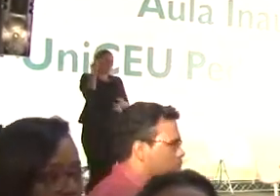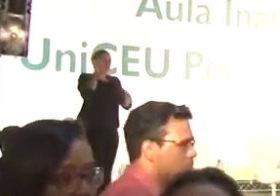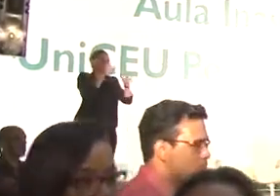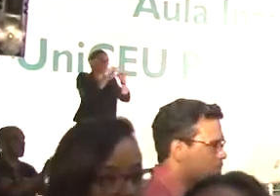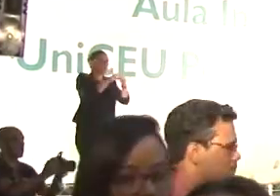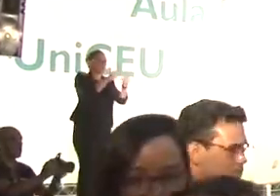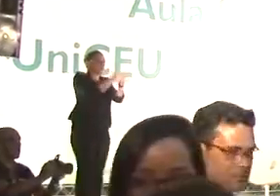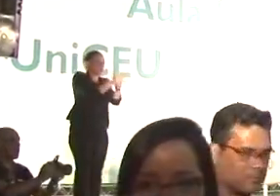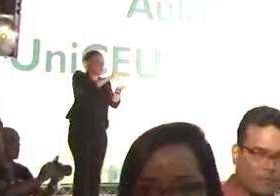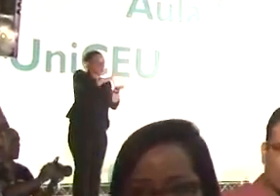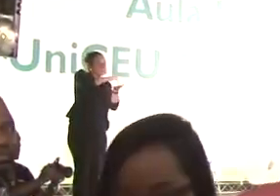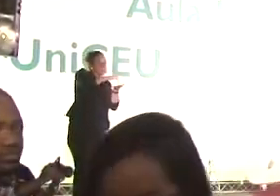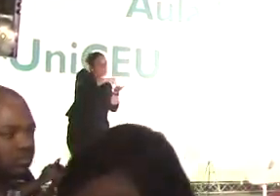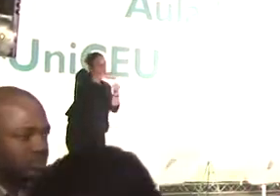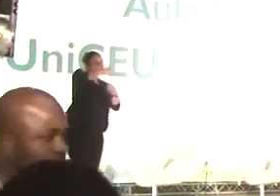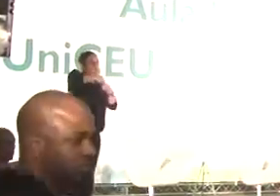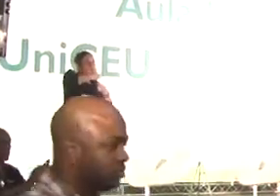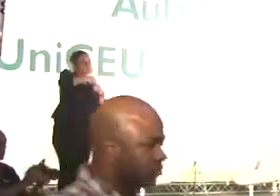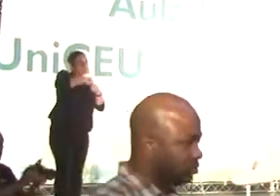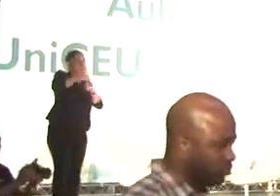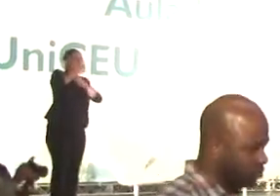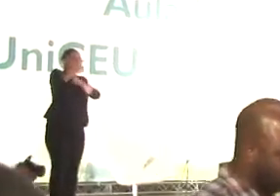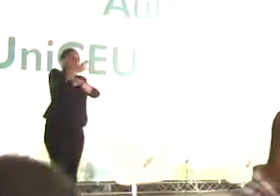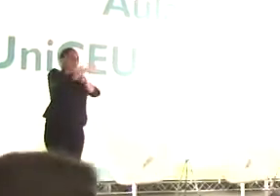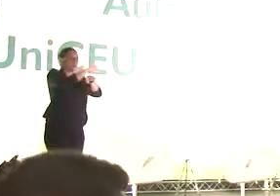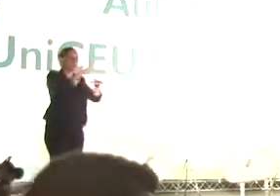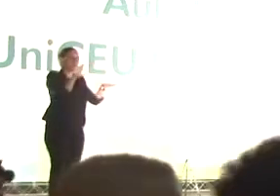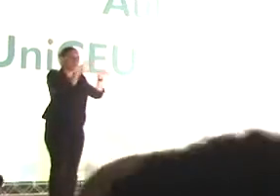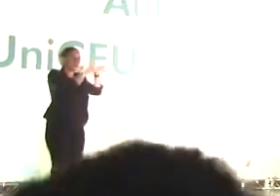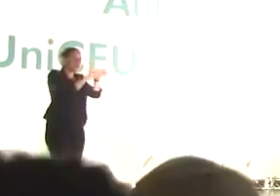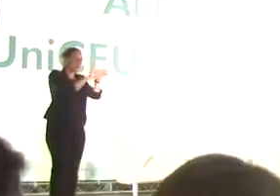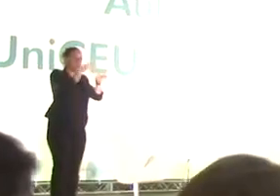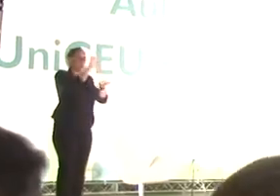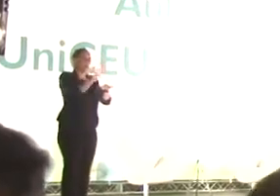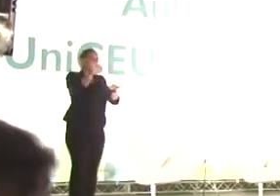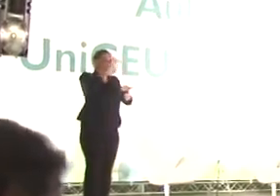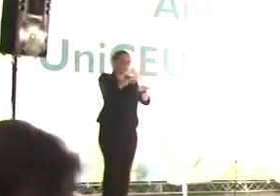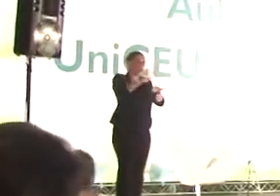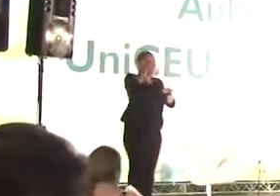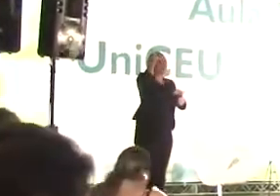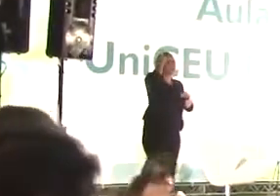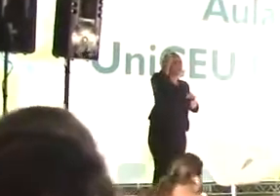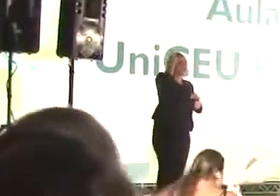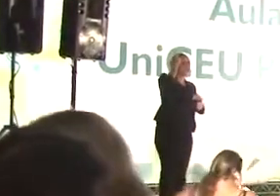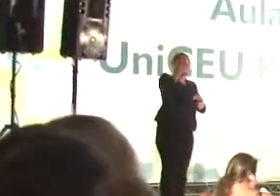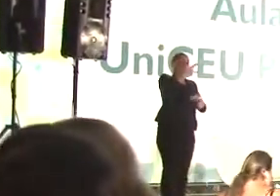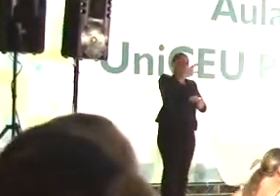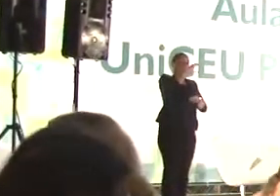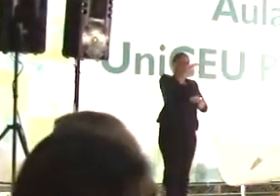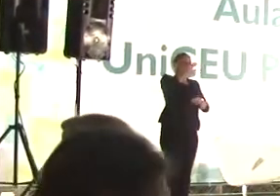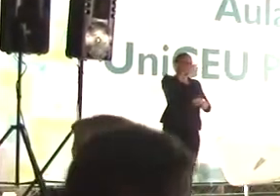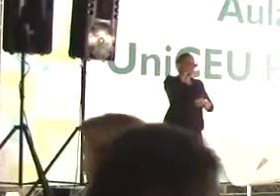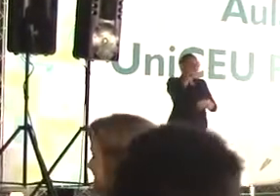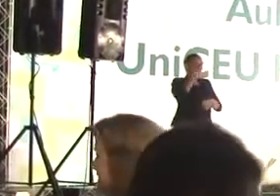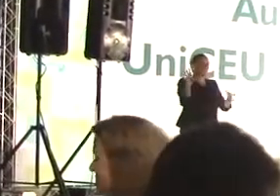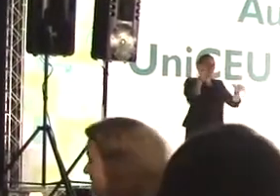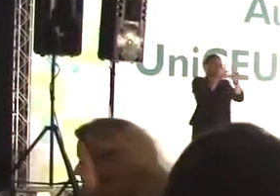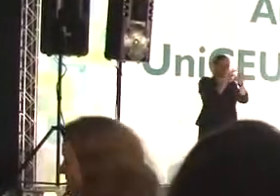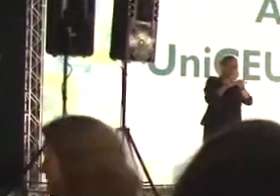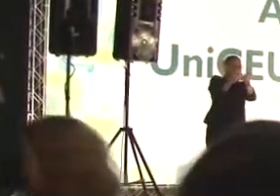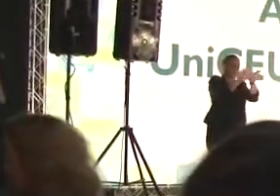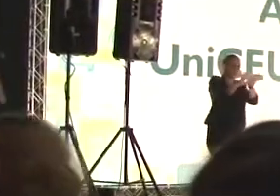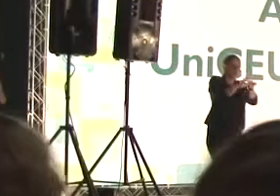da Secretaria Municipal de Educação com a Universidade Estadual Paulista no Céus, Centros Educacionais